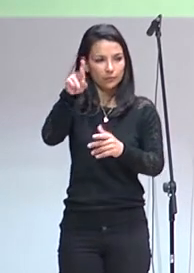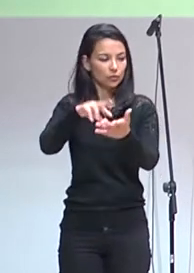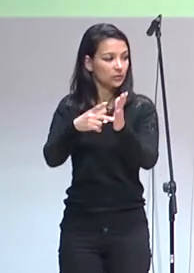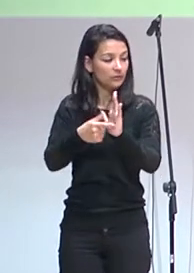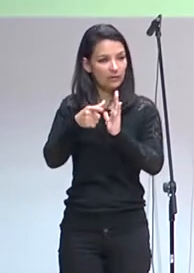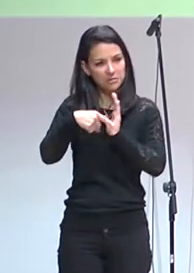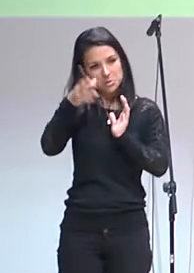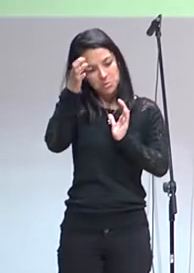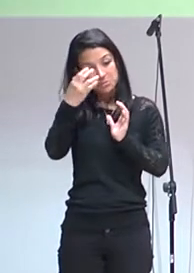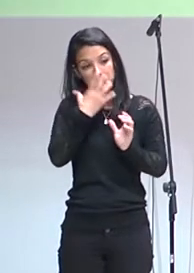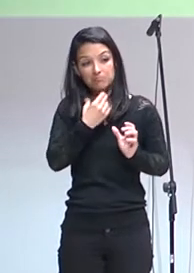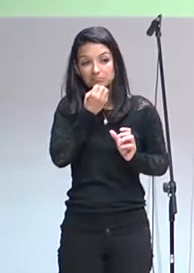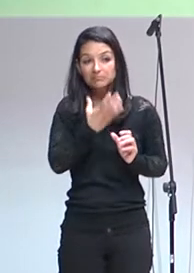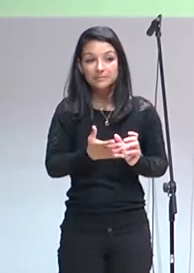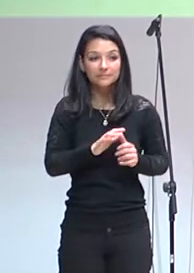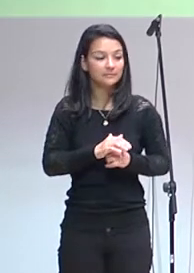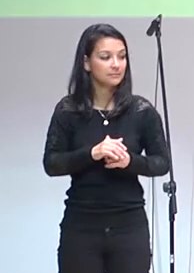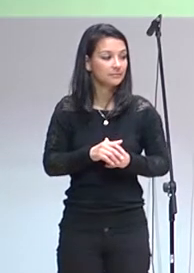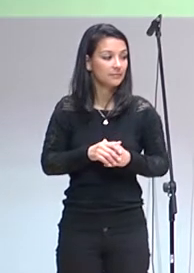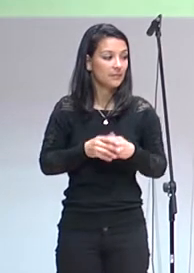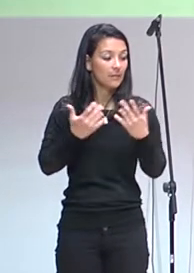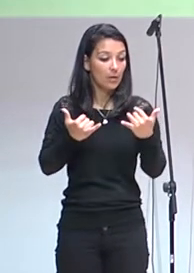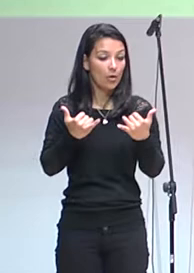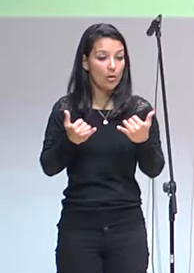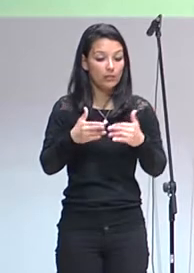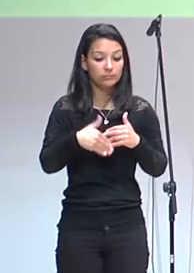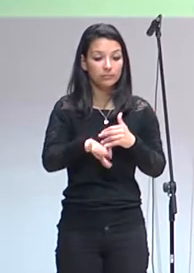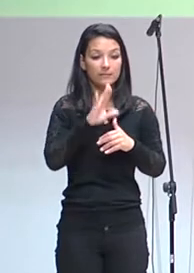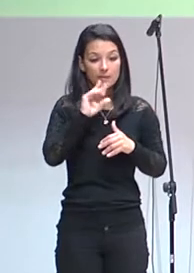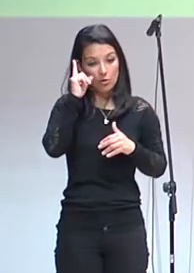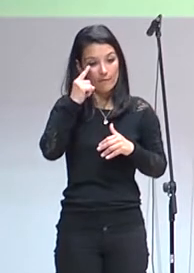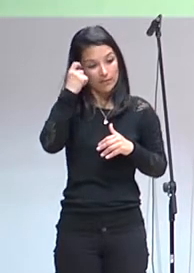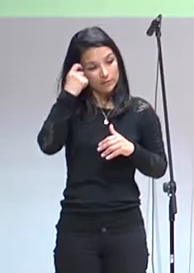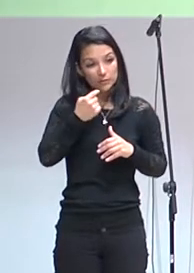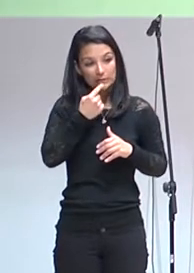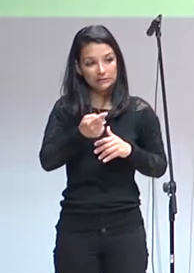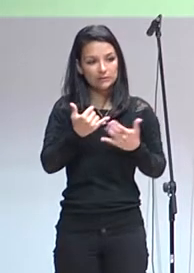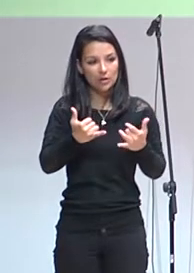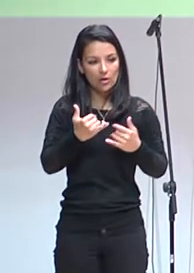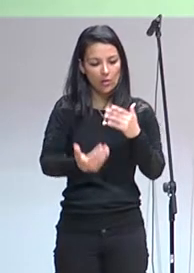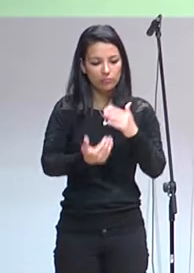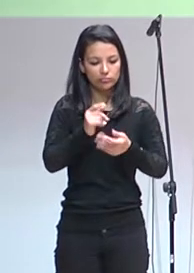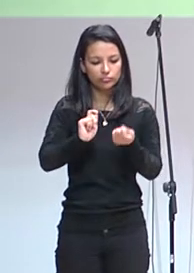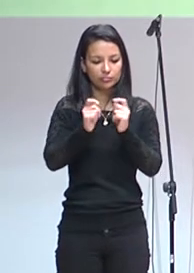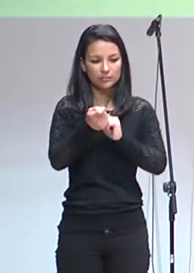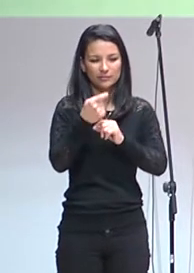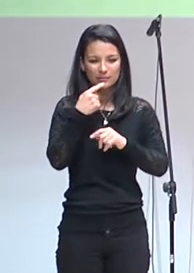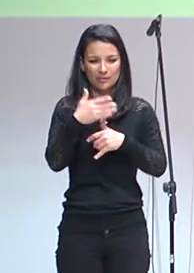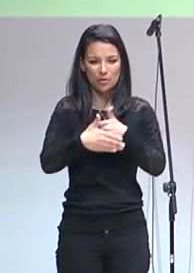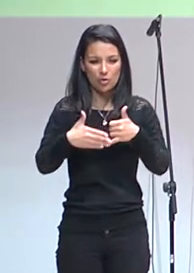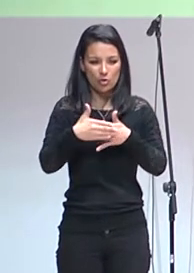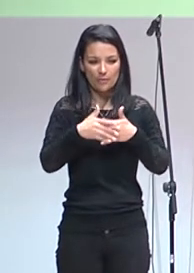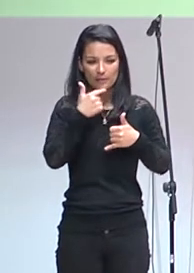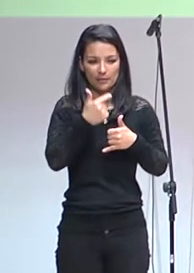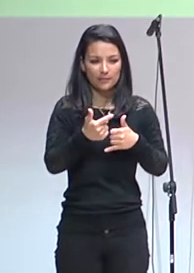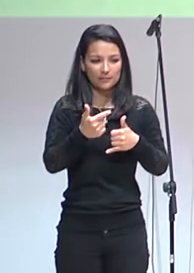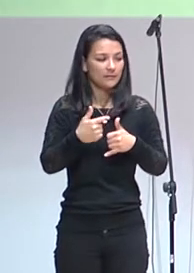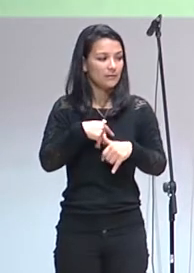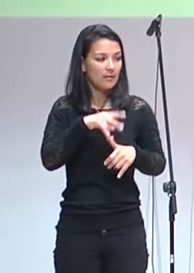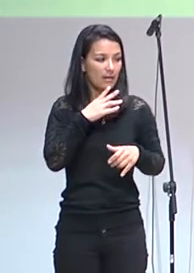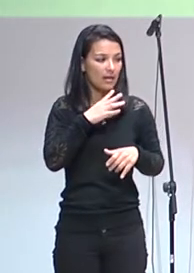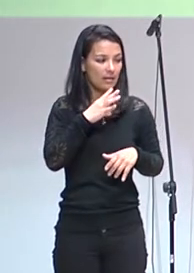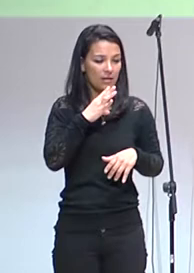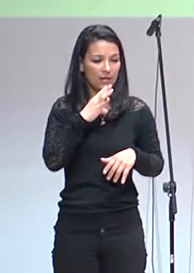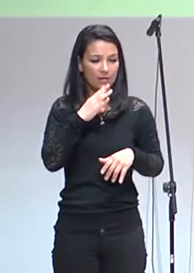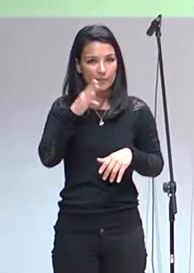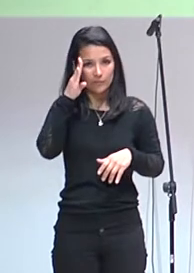bien bonito, y a través de ahorita de la gobernación, pues es el proyecto de innovación a nivel de Colombia, lo que se llama Cátedra Futuro,